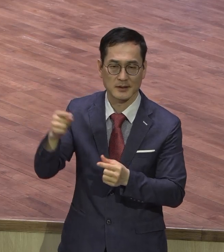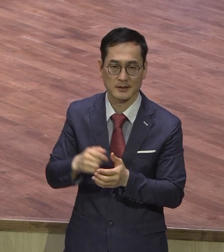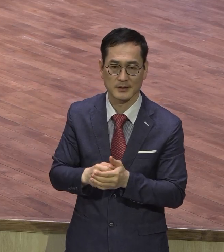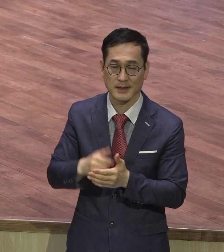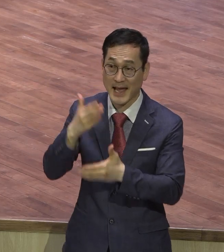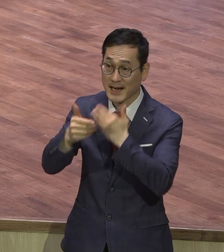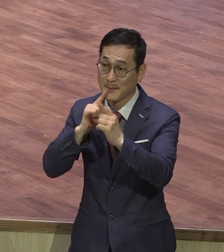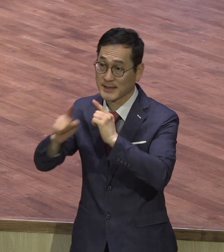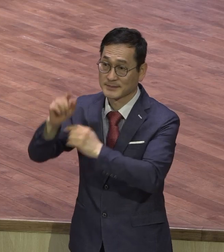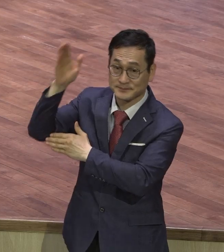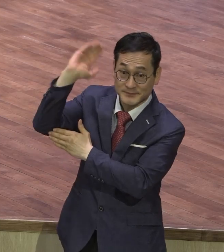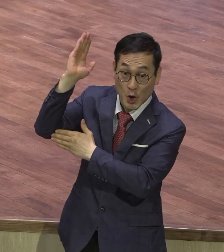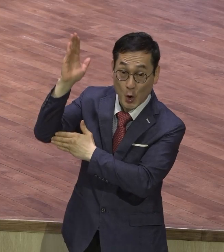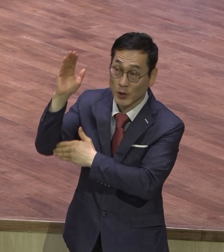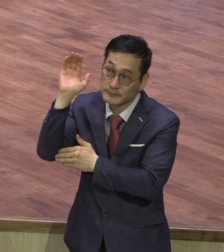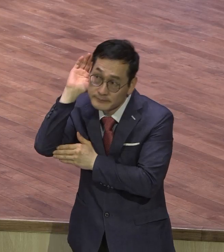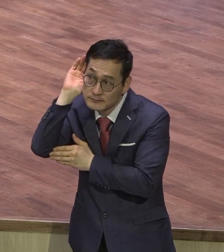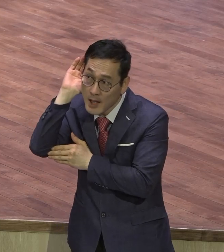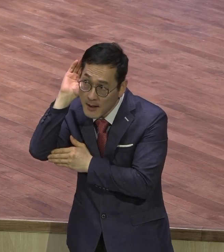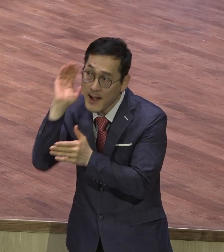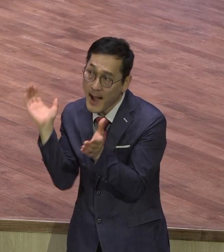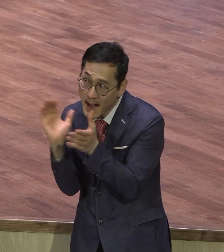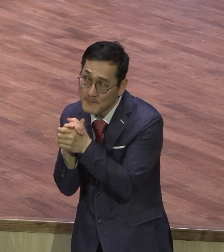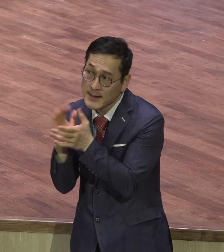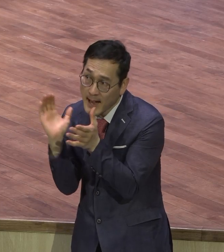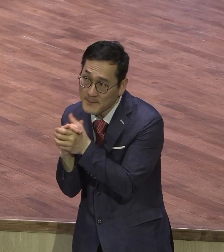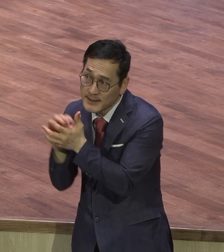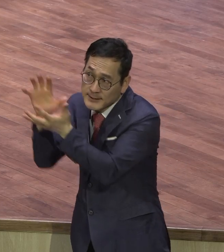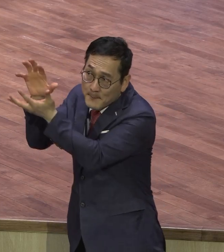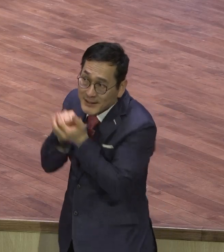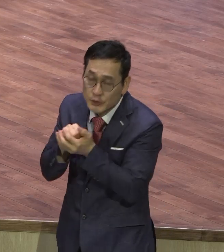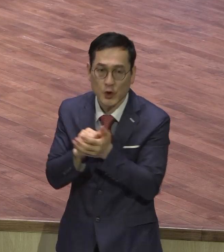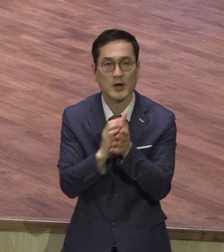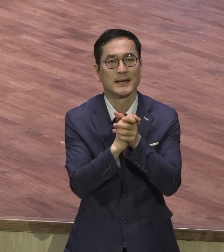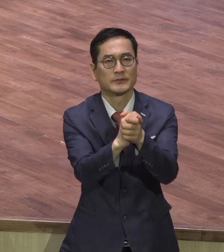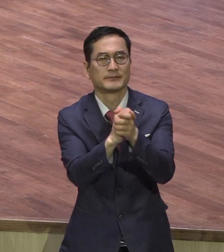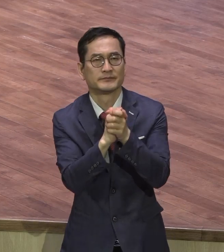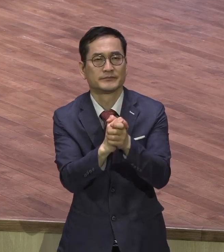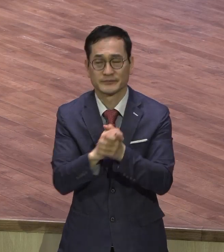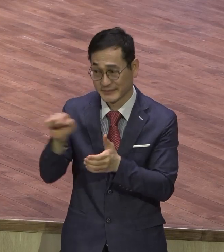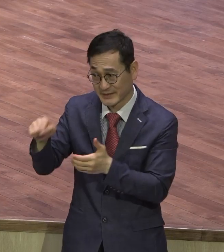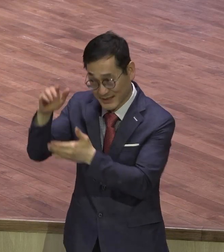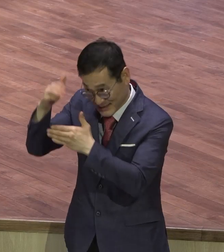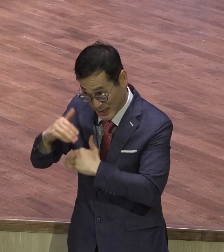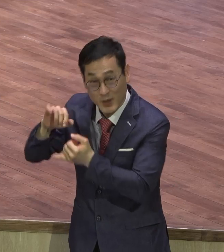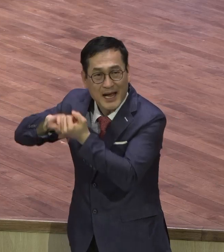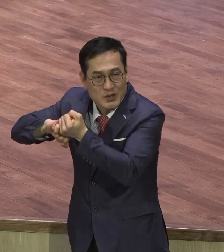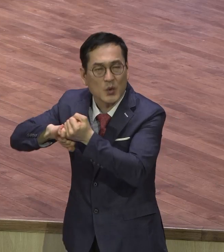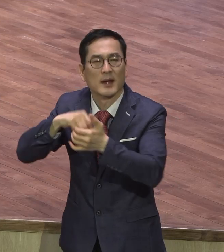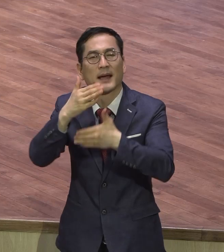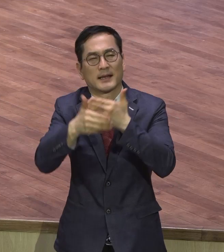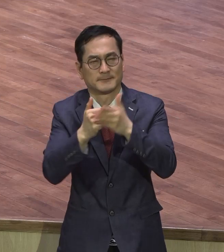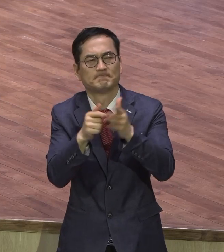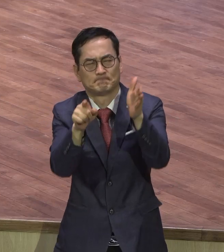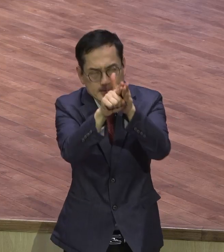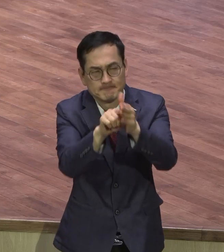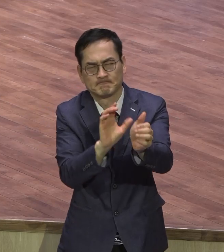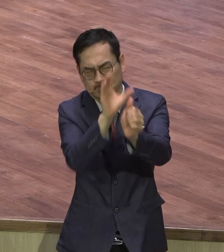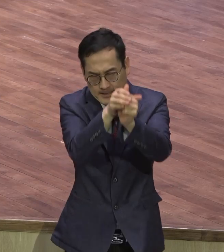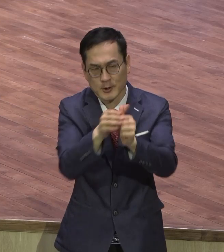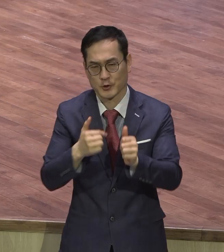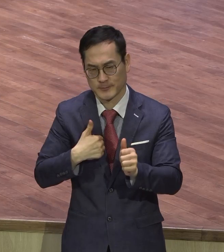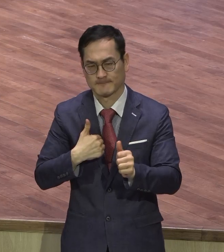강단 메시지. 언약 기도를 딱 하나님 앞에 주신 하나님의 말씀을 잡고 기도하는. 우리가